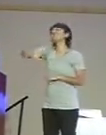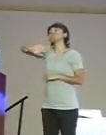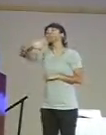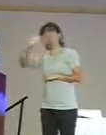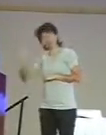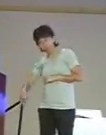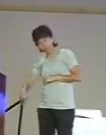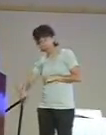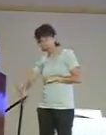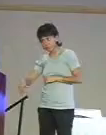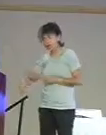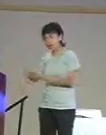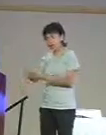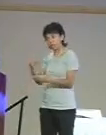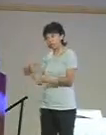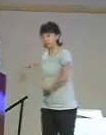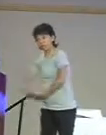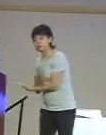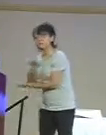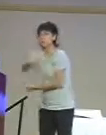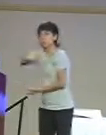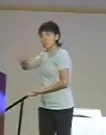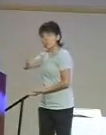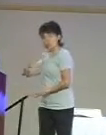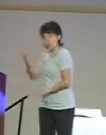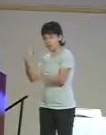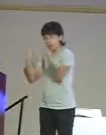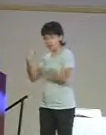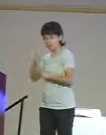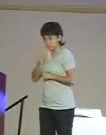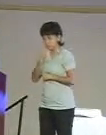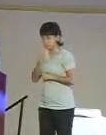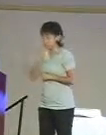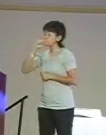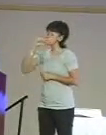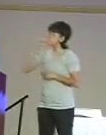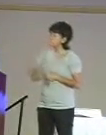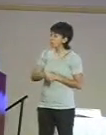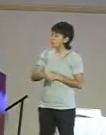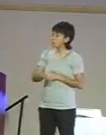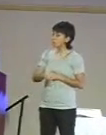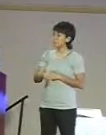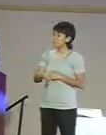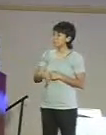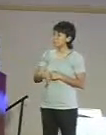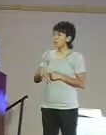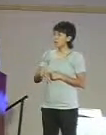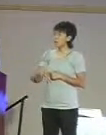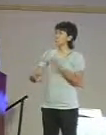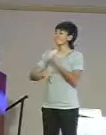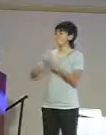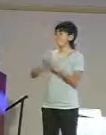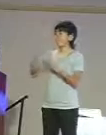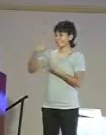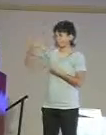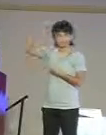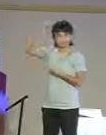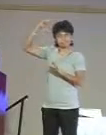de toda la morbilidad, más de la mitad de toda la morbilidad neurológica a largo